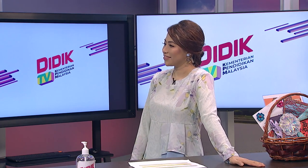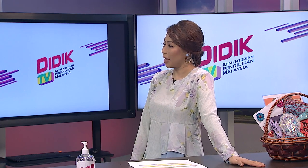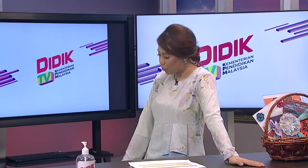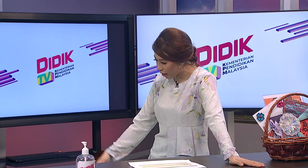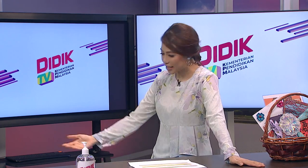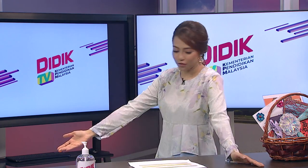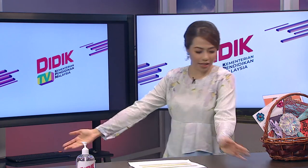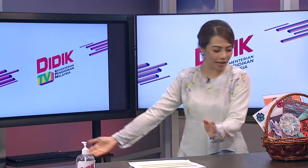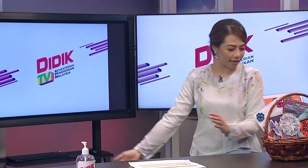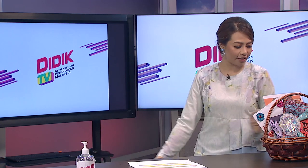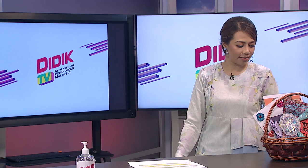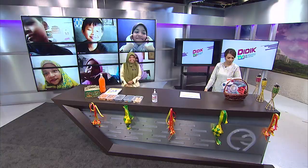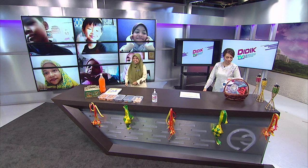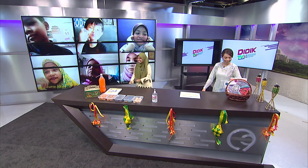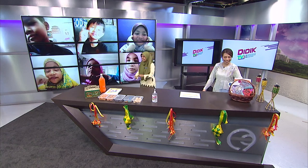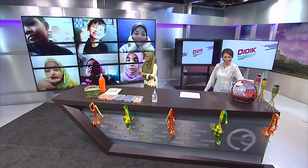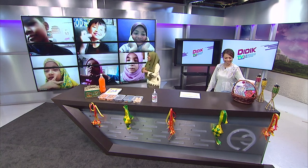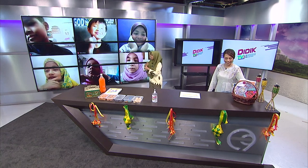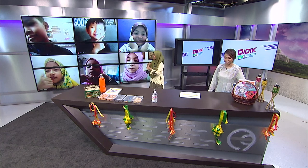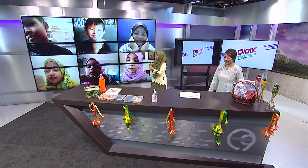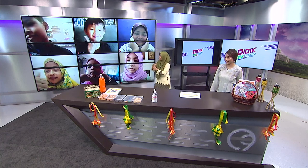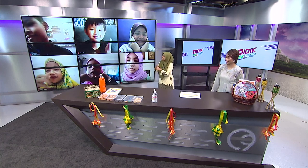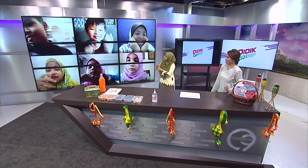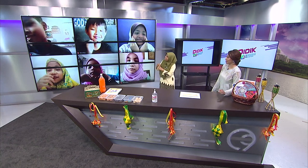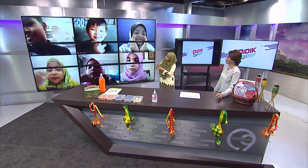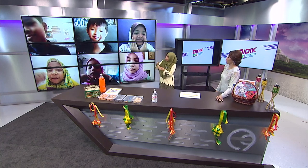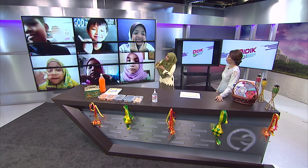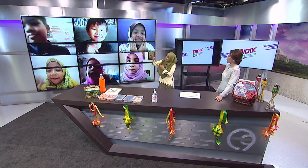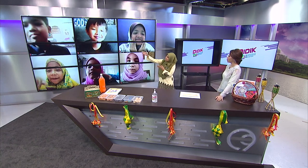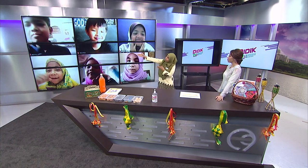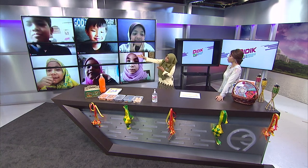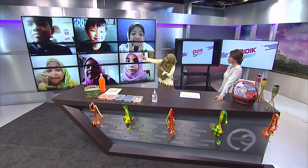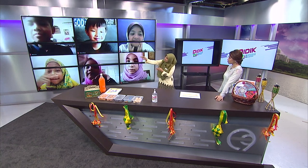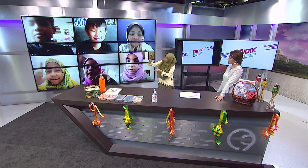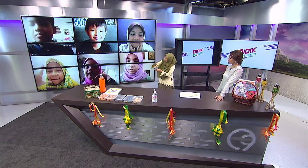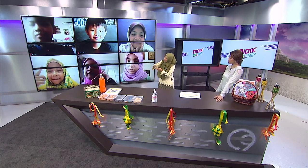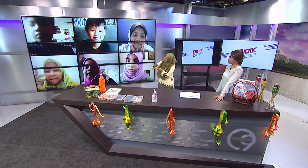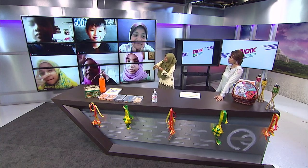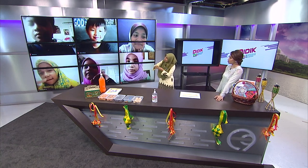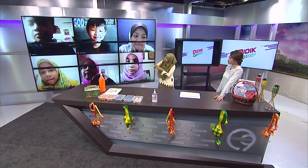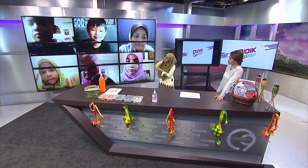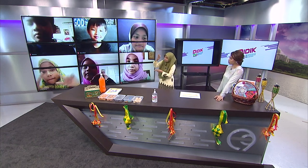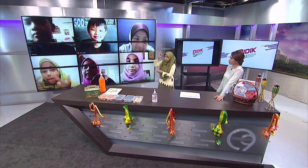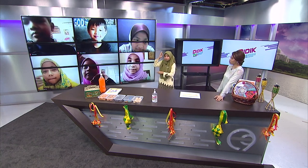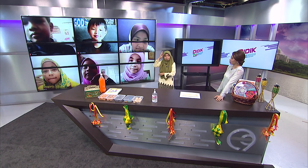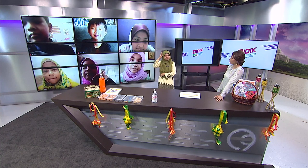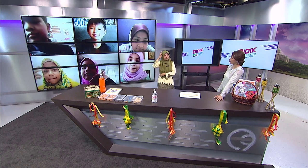berdiri kat sini tak? Boleh cikgu. Okay. Silakan. Dari yang sebelah sana tu nama dia